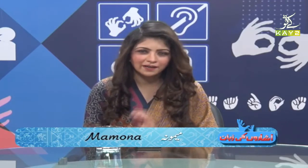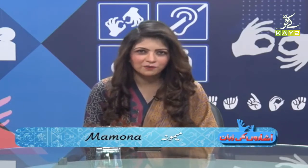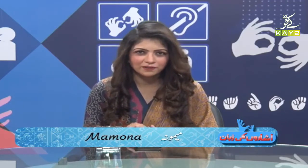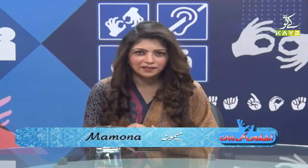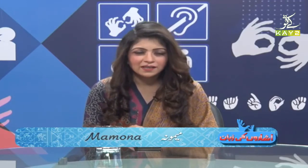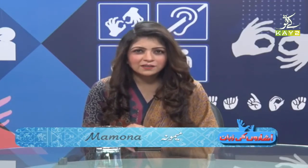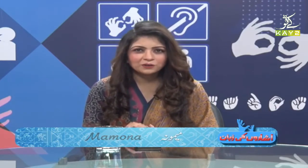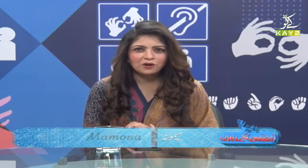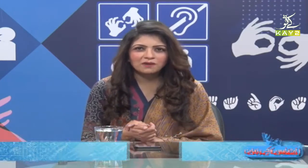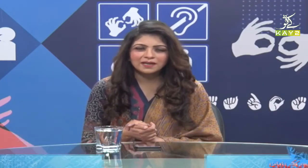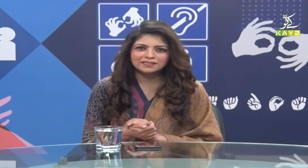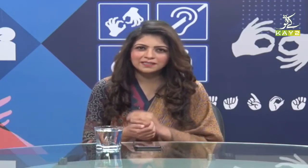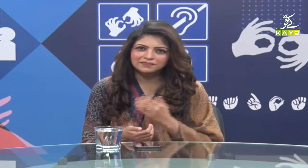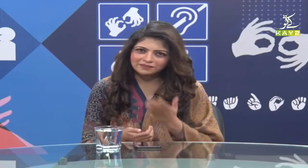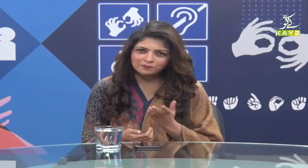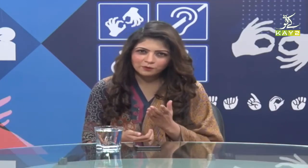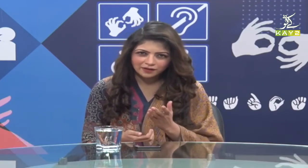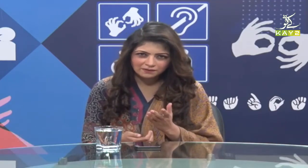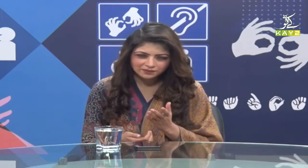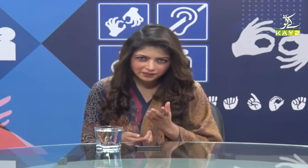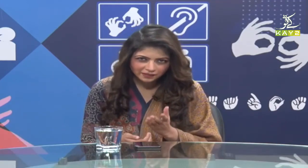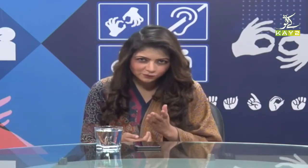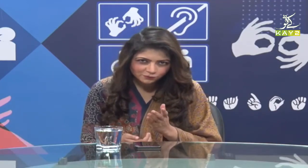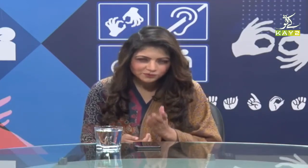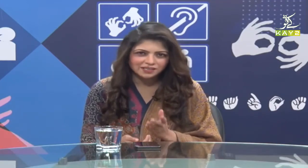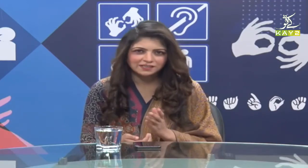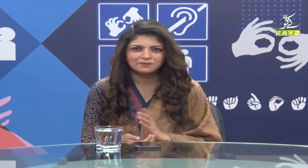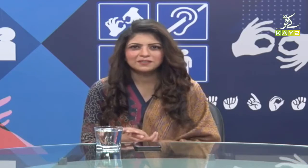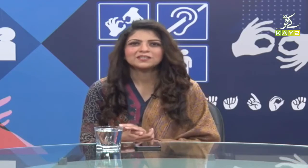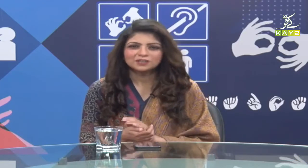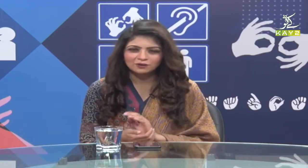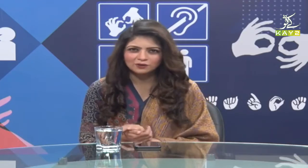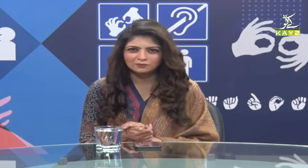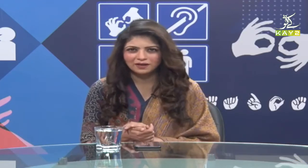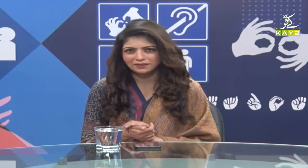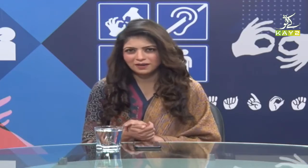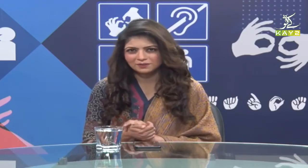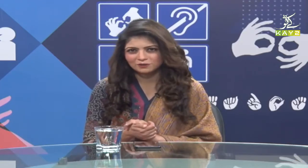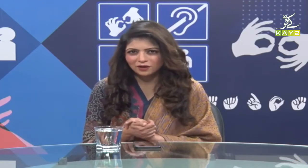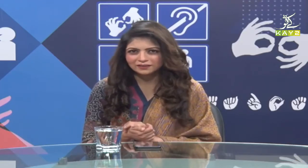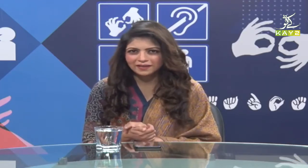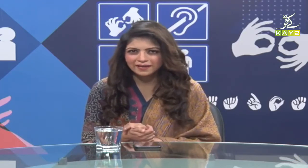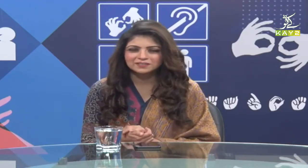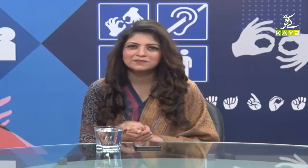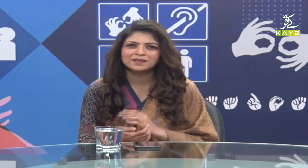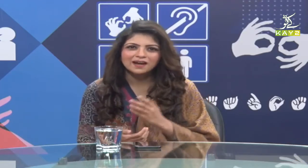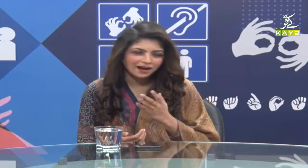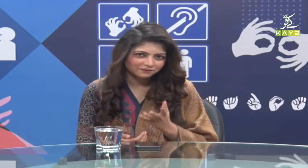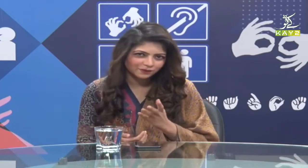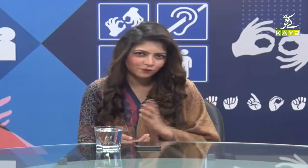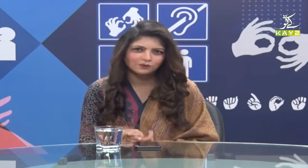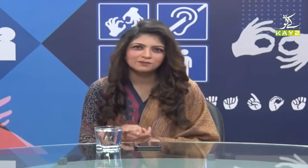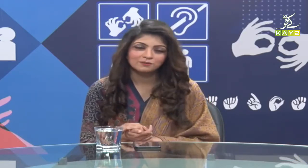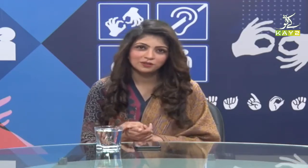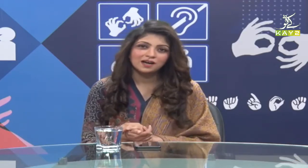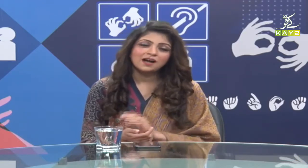अपना रहे होंगे। तो हमारा ये टीवी प्रोग्राम K2 चैनल पे इशारों की ज़ुबान के नाम से जो आता है, जिसमें आपकी